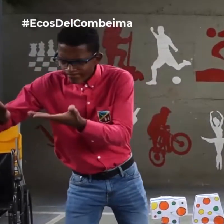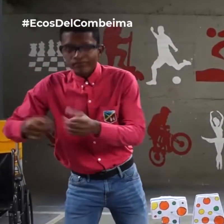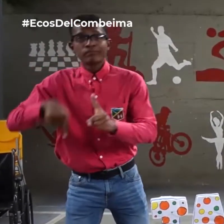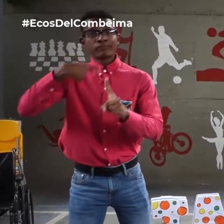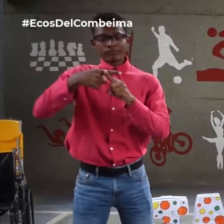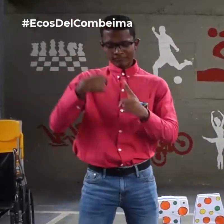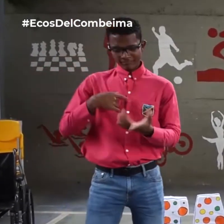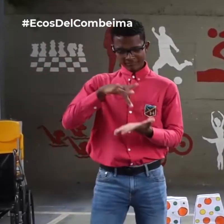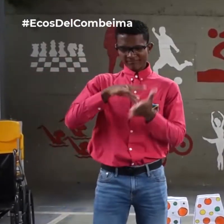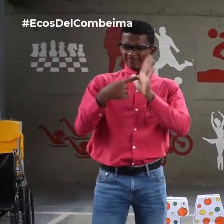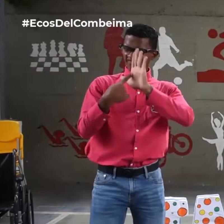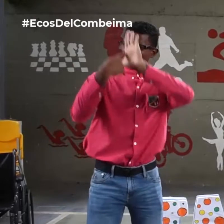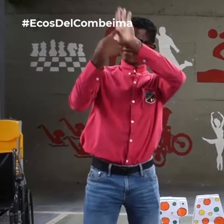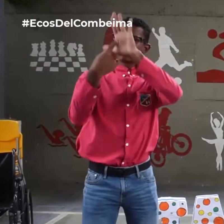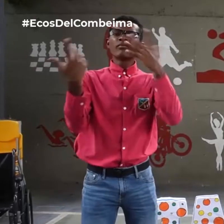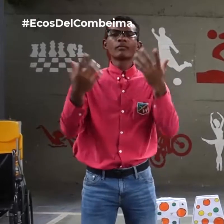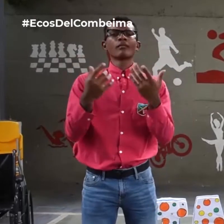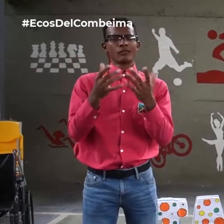la propuesta bilingüe bicultural,